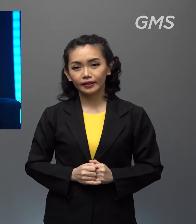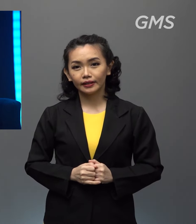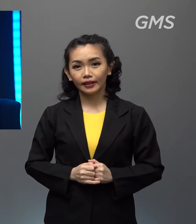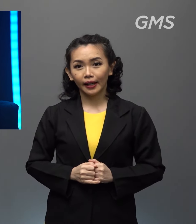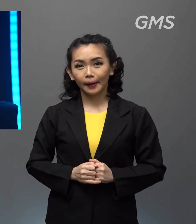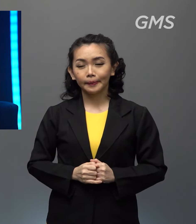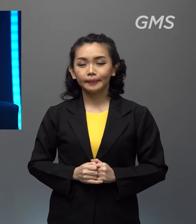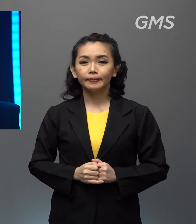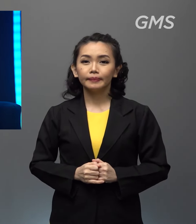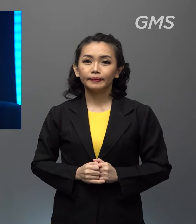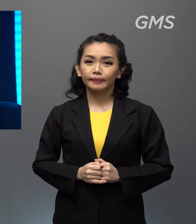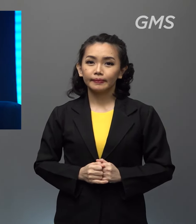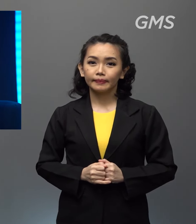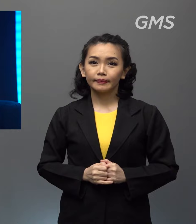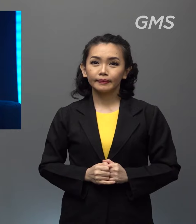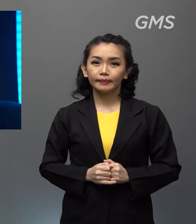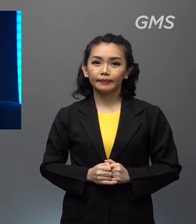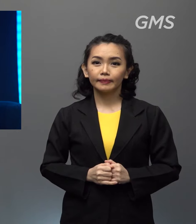Haleluya.